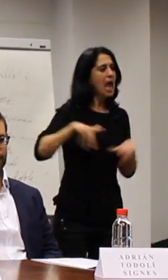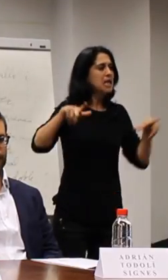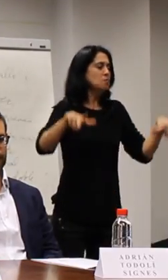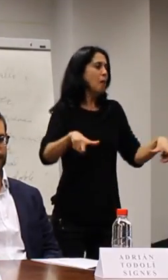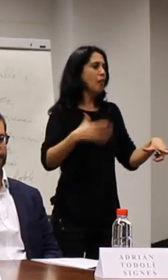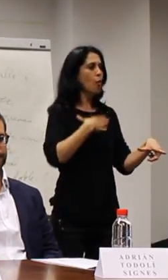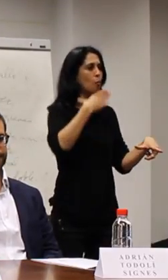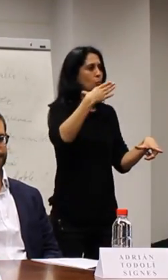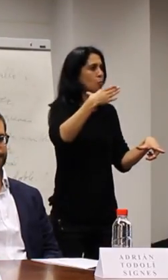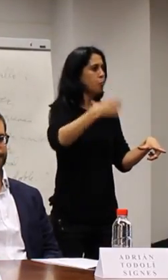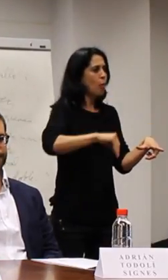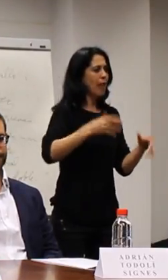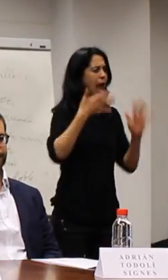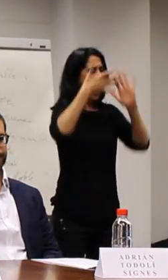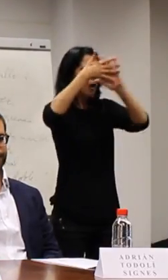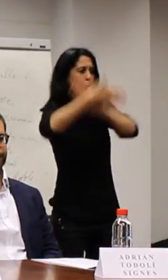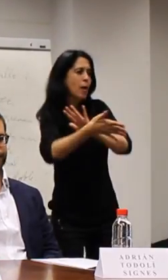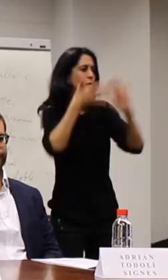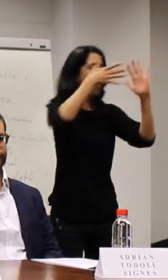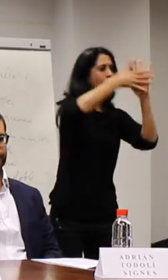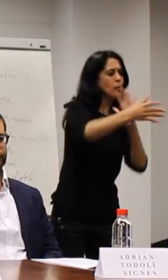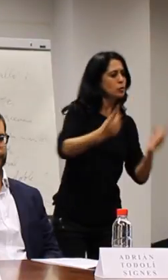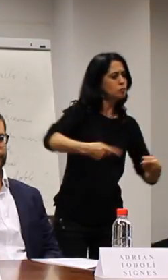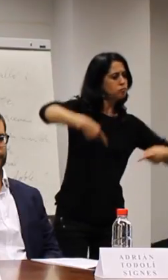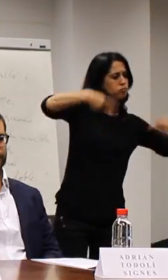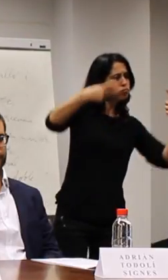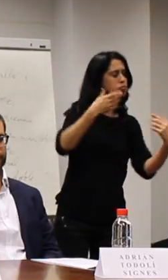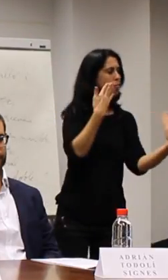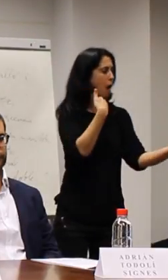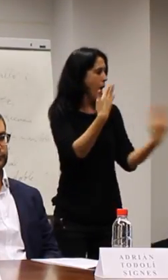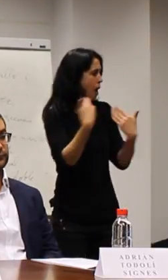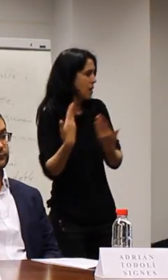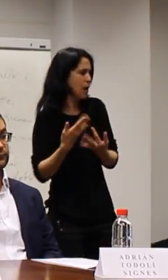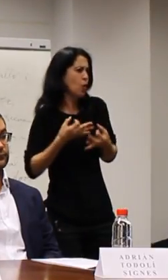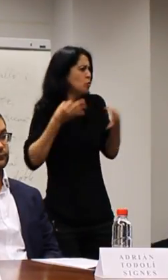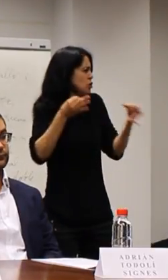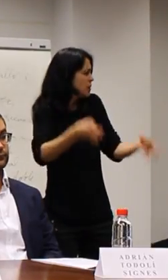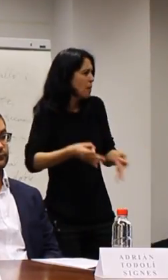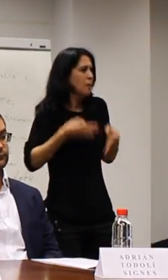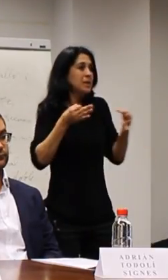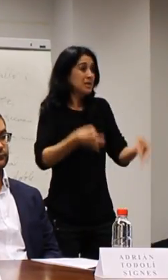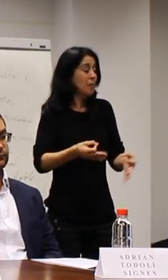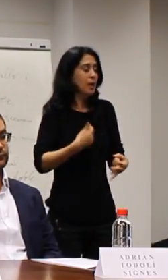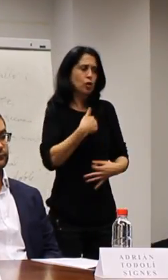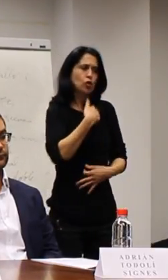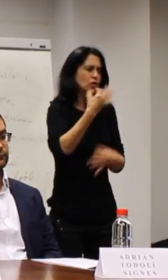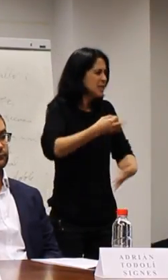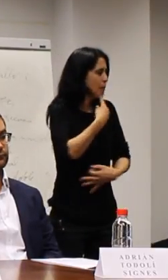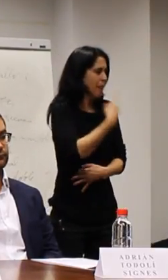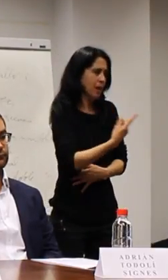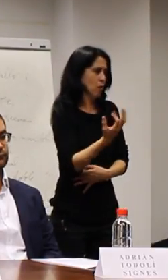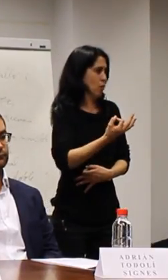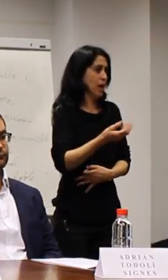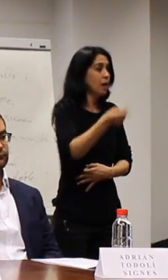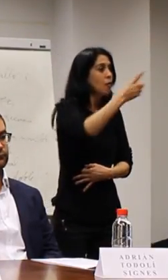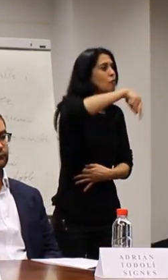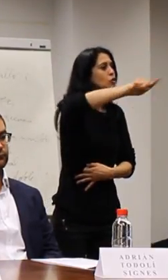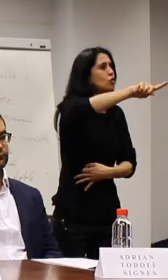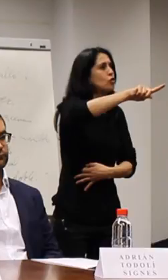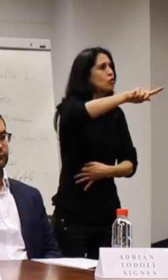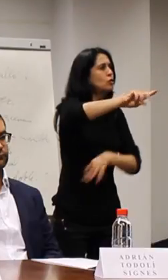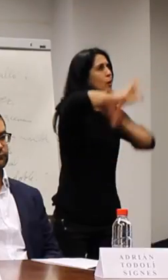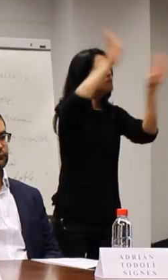puguen confrontar arguments i sempre, sempre, com sempre diem, que vosaltres extracteu les vostres